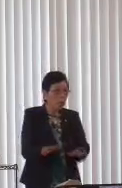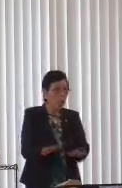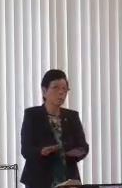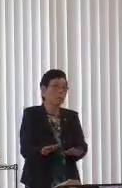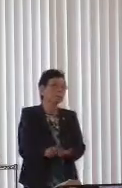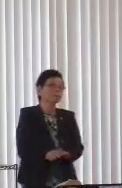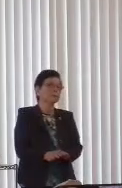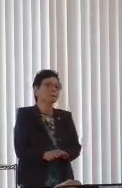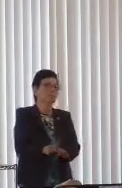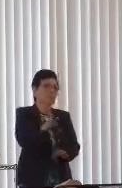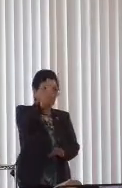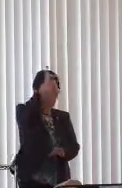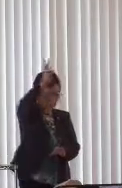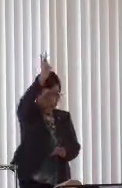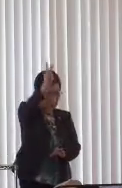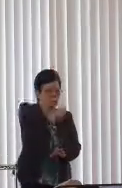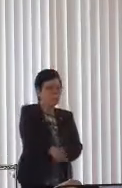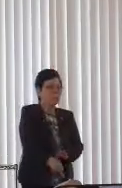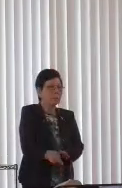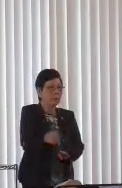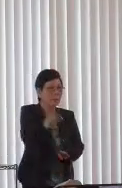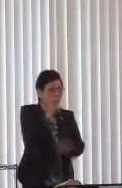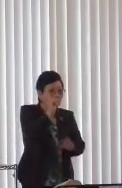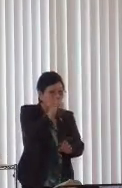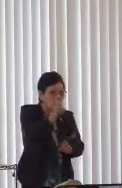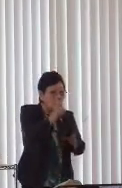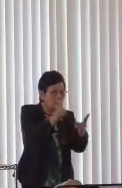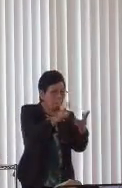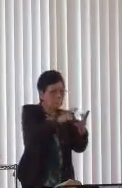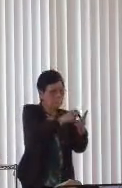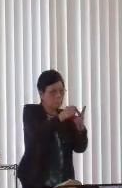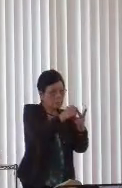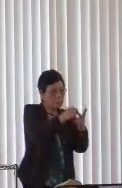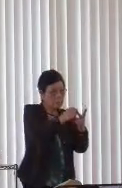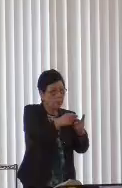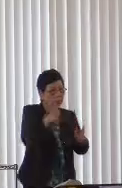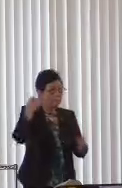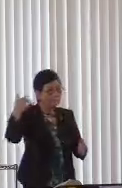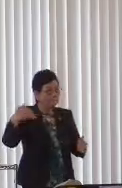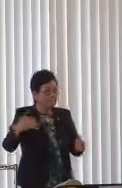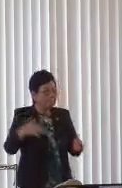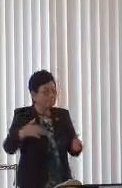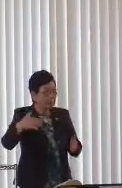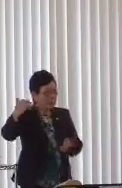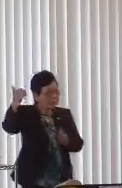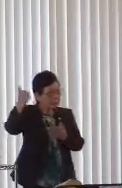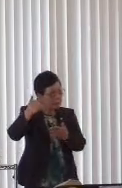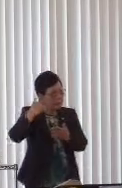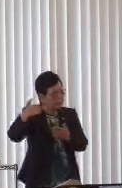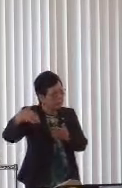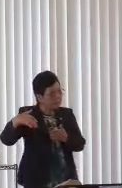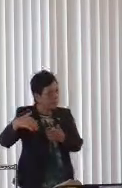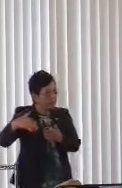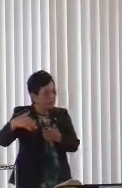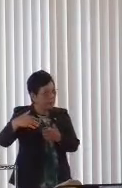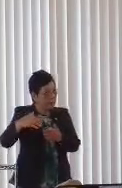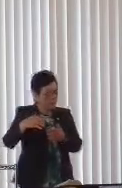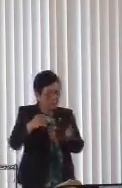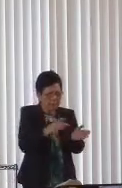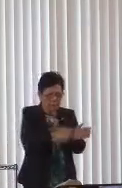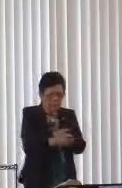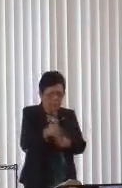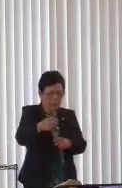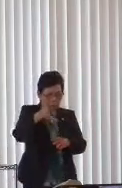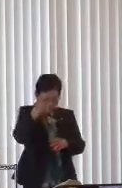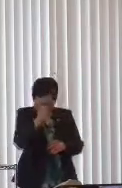国。そしてもう1種類はまだ、到来していない、イエス様がもう一度この地上におい